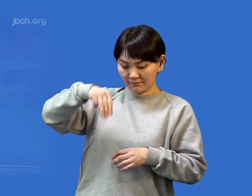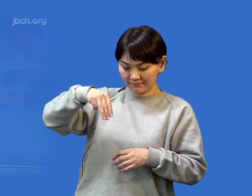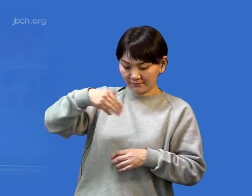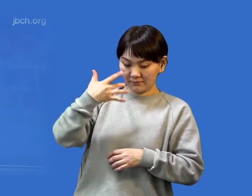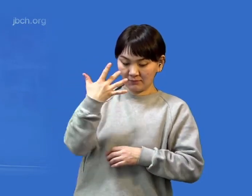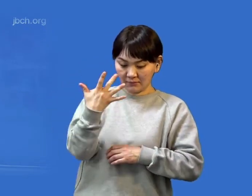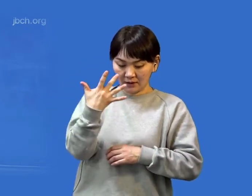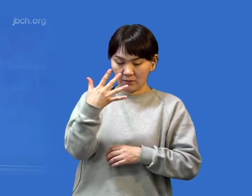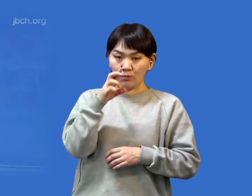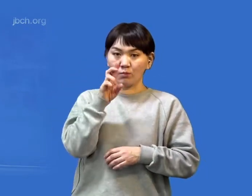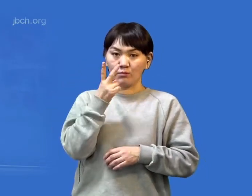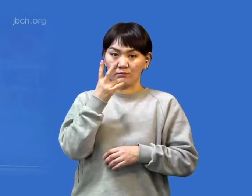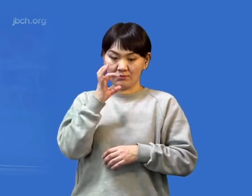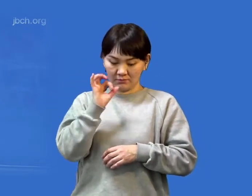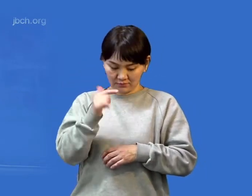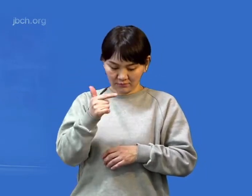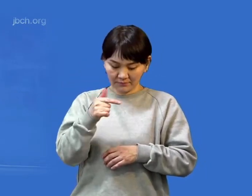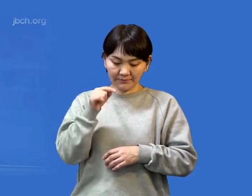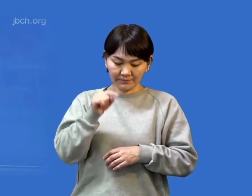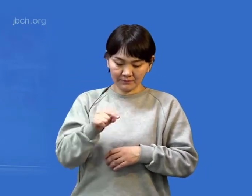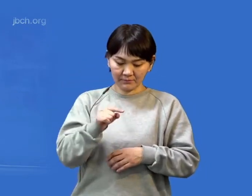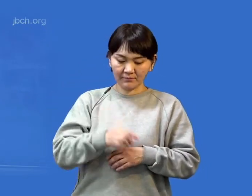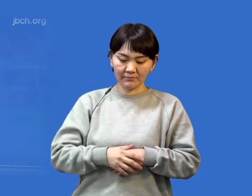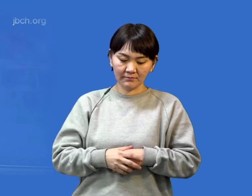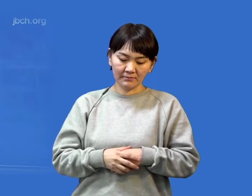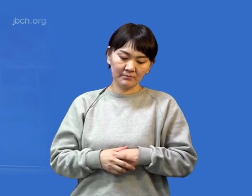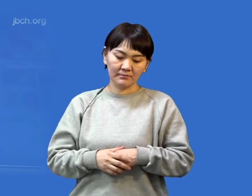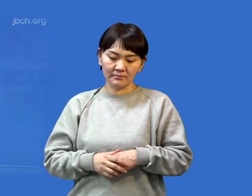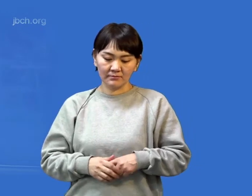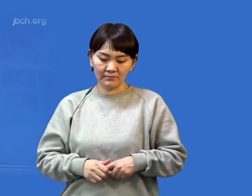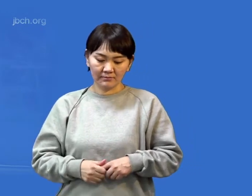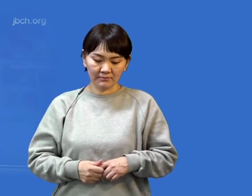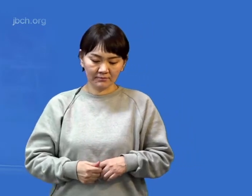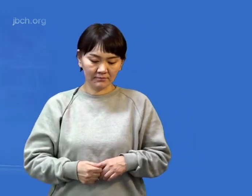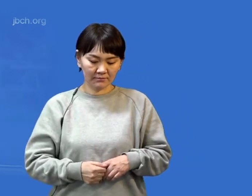5 дугаар бүлэг 1319 дугаараас байна.